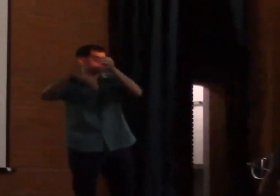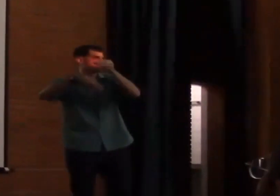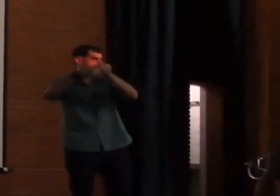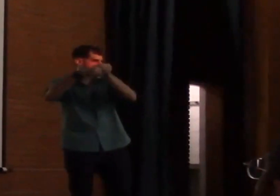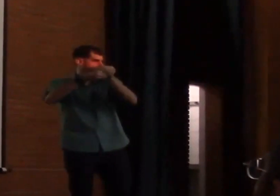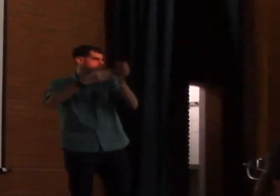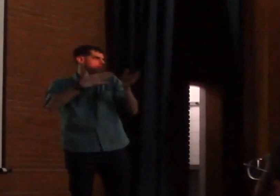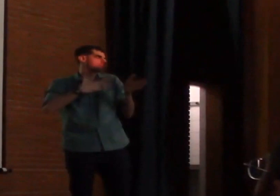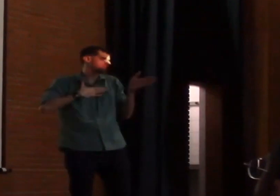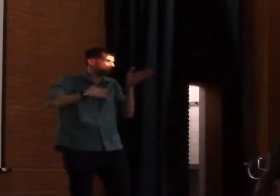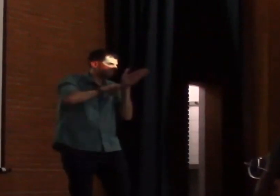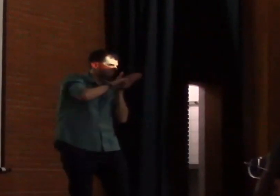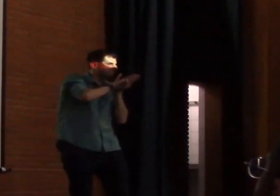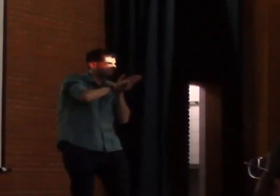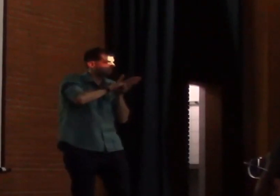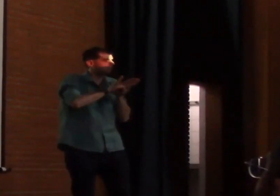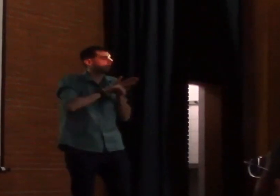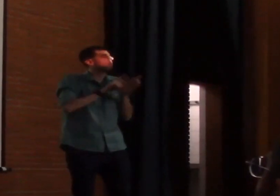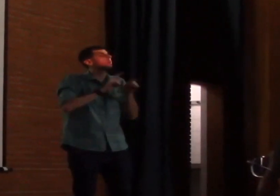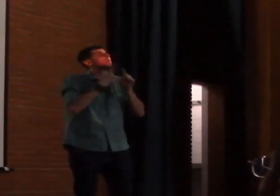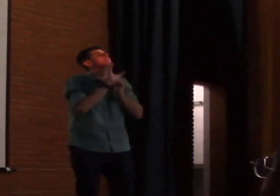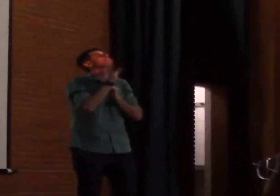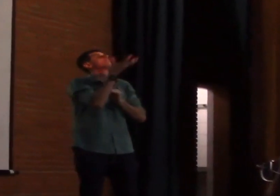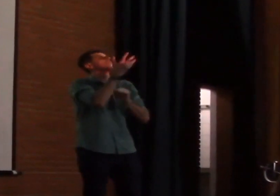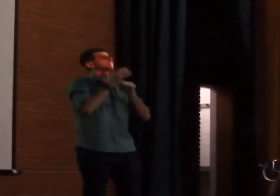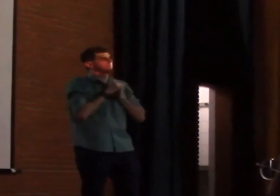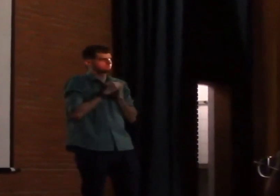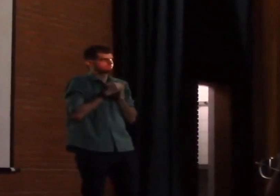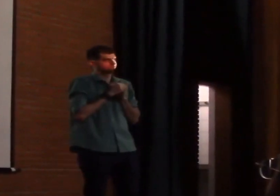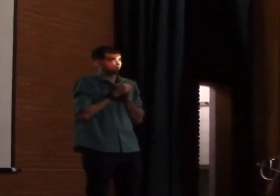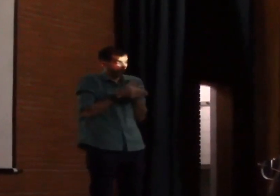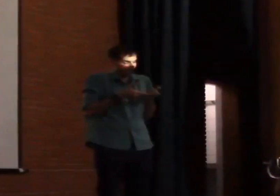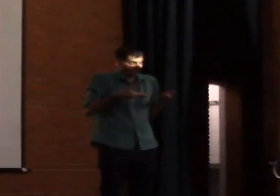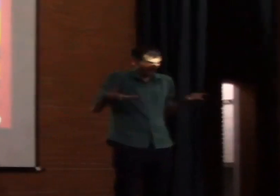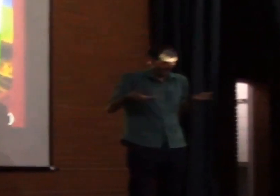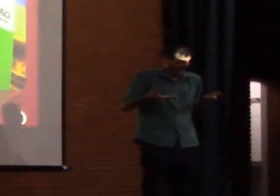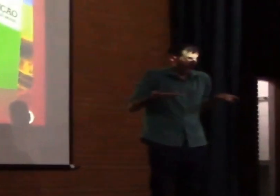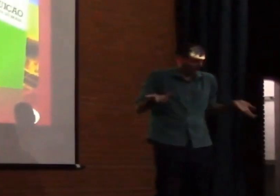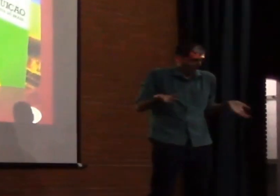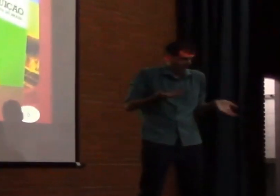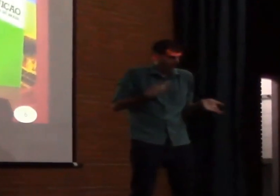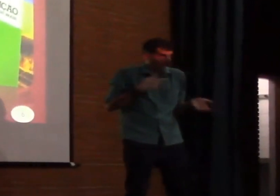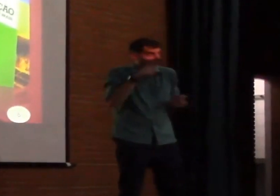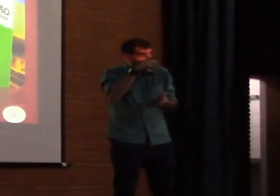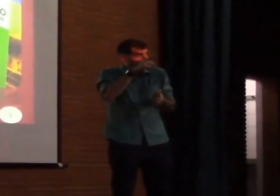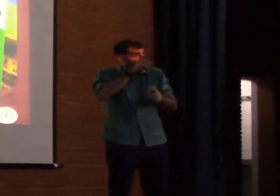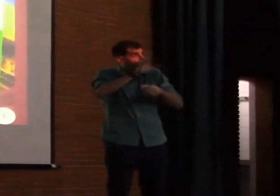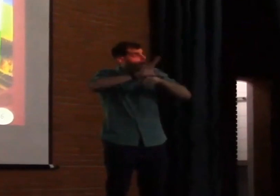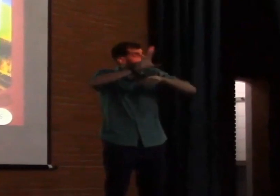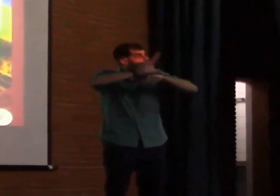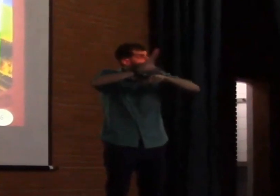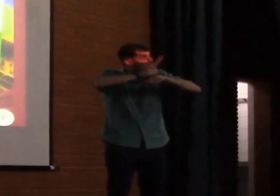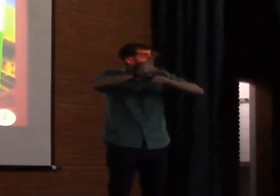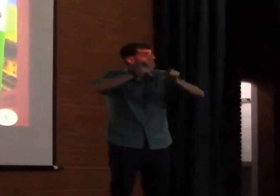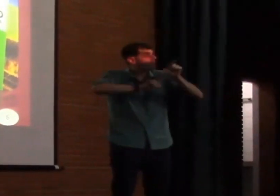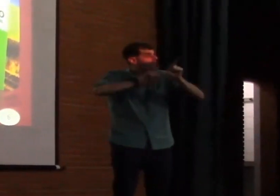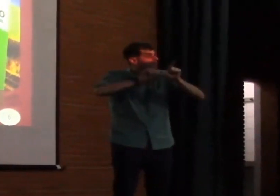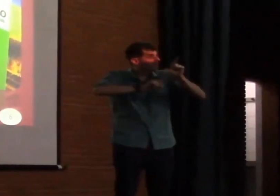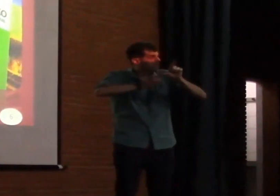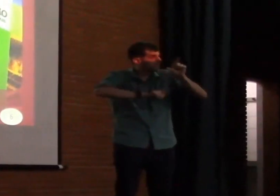né? Com complementações, né? As minhas pesquisas, mas a realidade do que está acontecendo agora, que